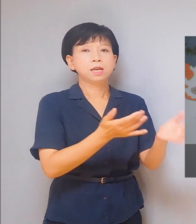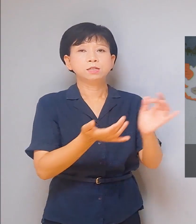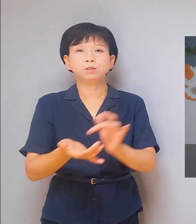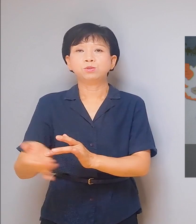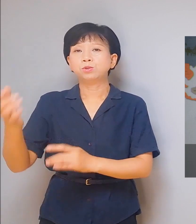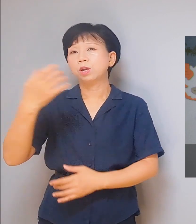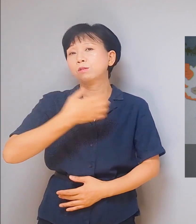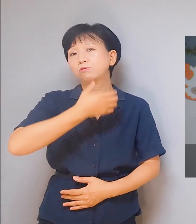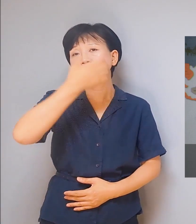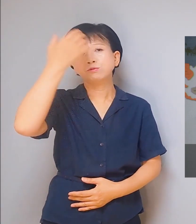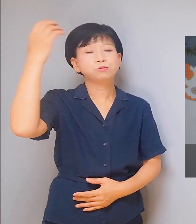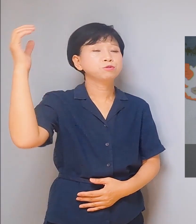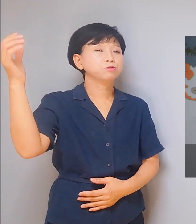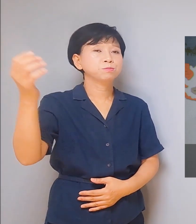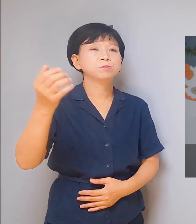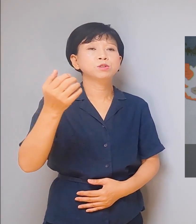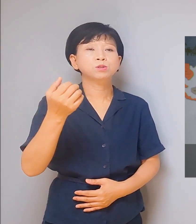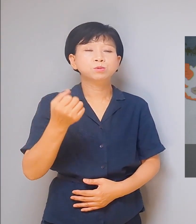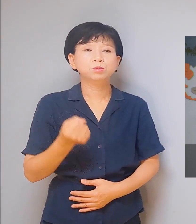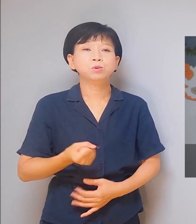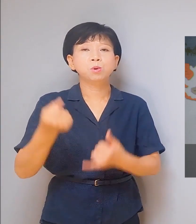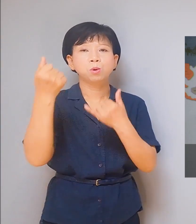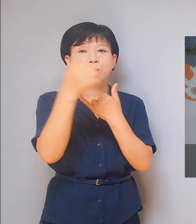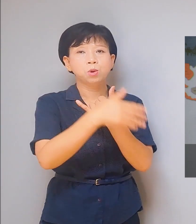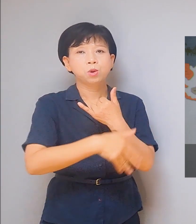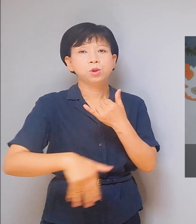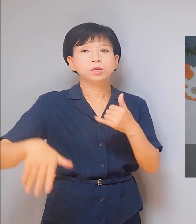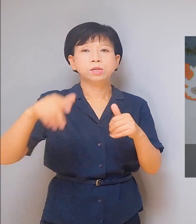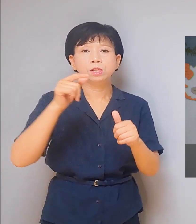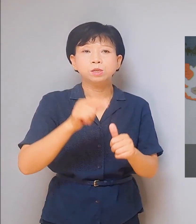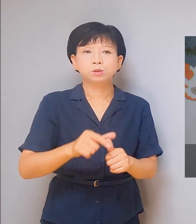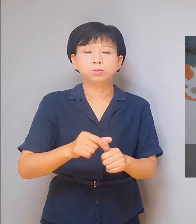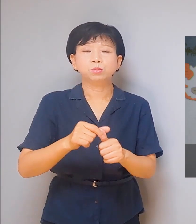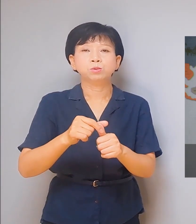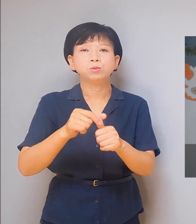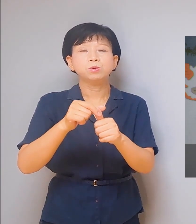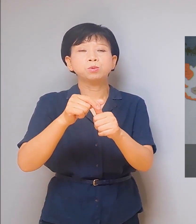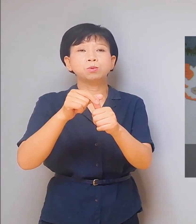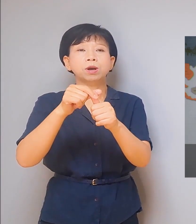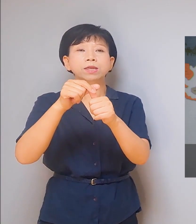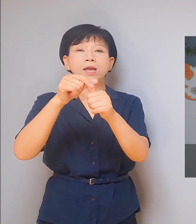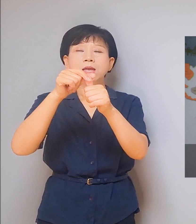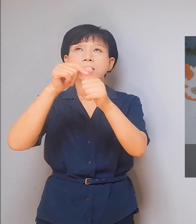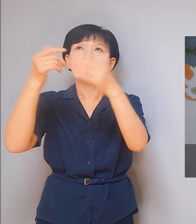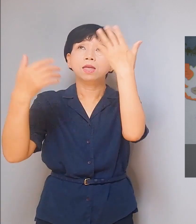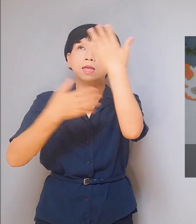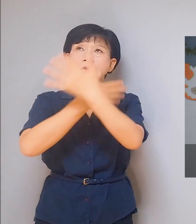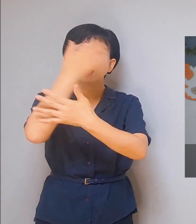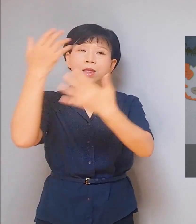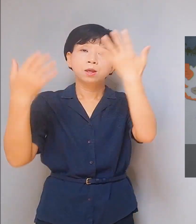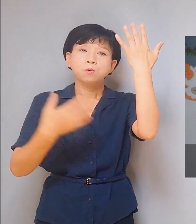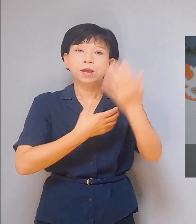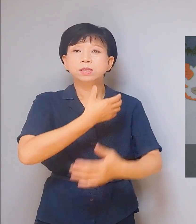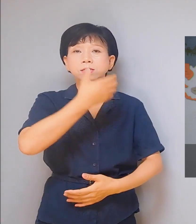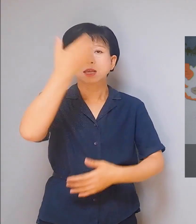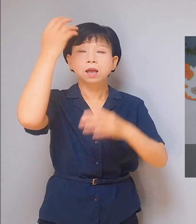청년들이 예수의 꿈을 끄고 인류